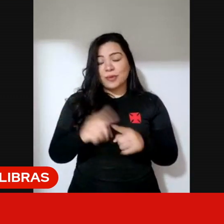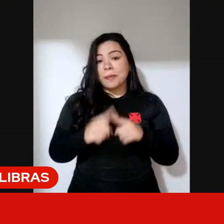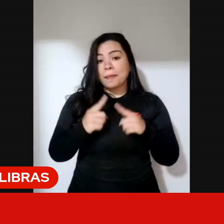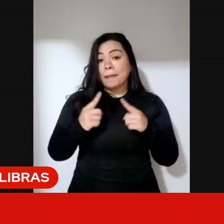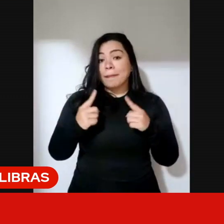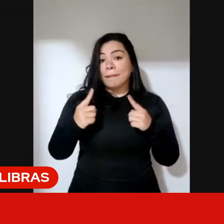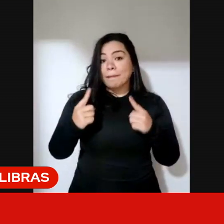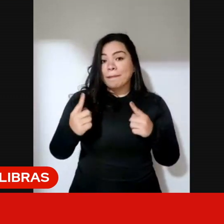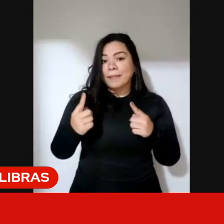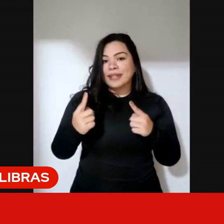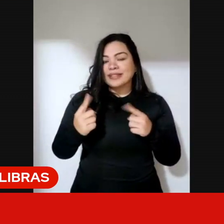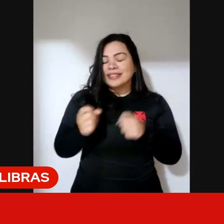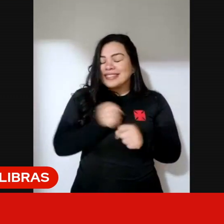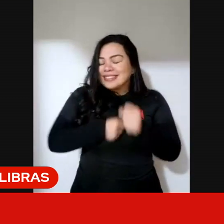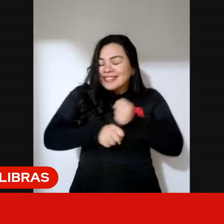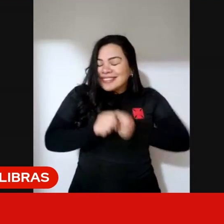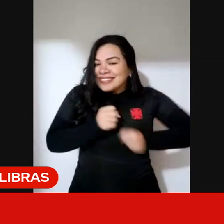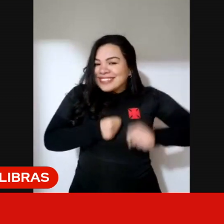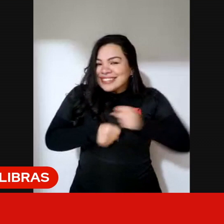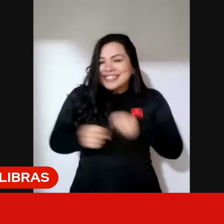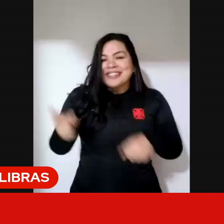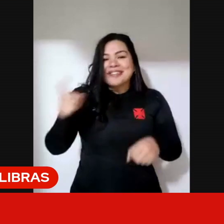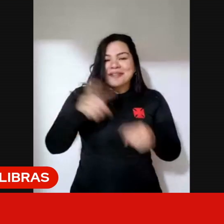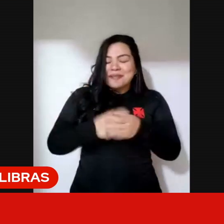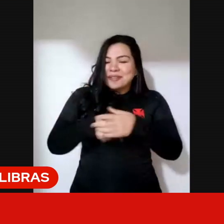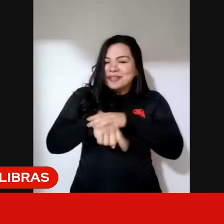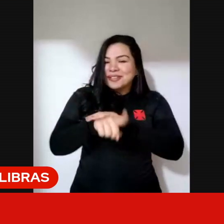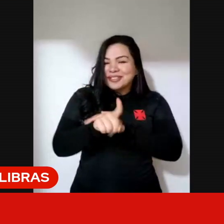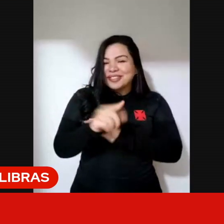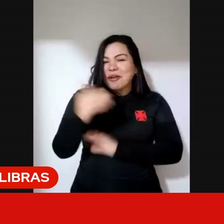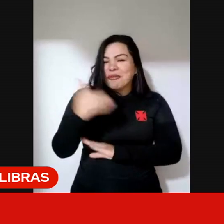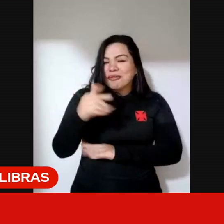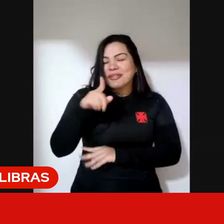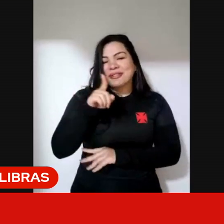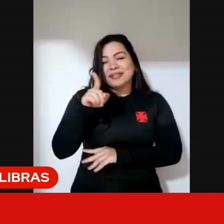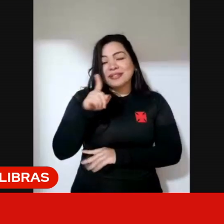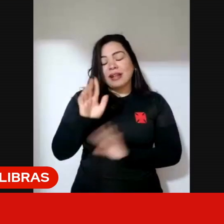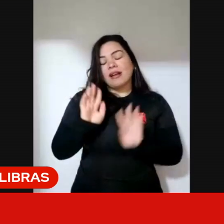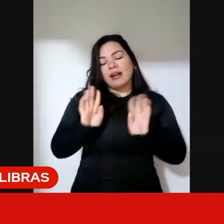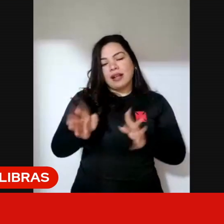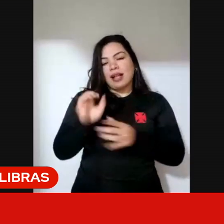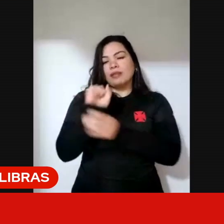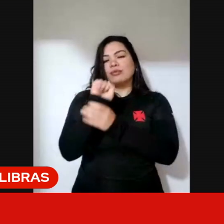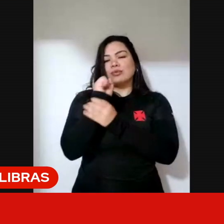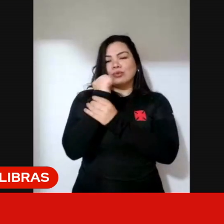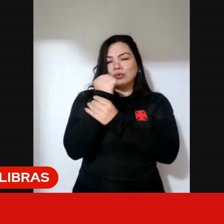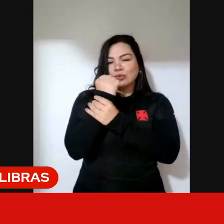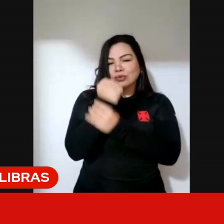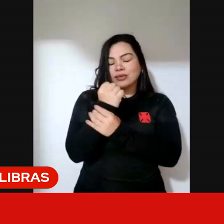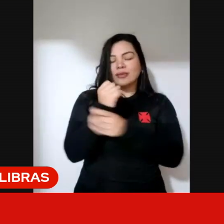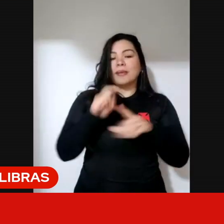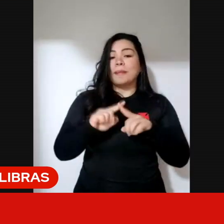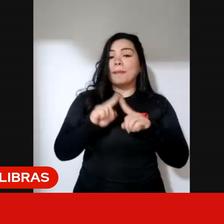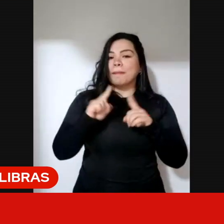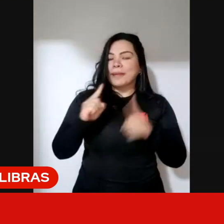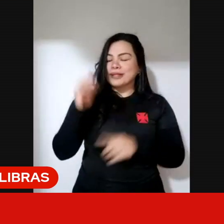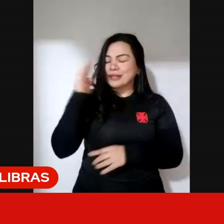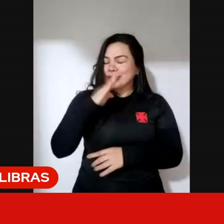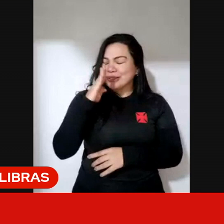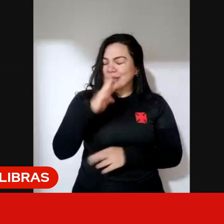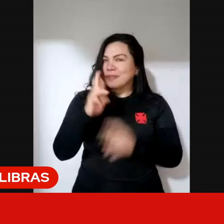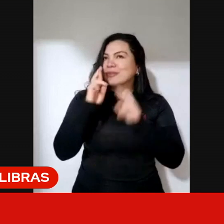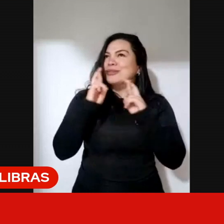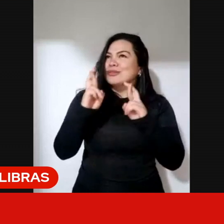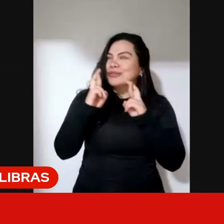eu estou ansiosa para poder voltar novamente, claro que com segurança, mas em breve eu espero estar lá de